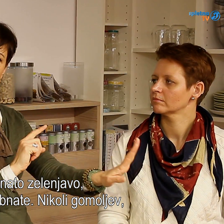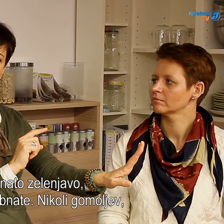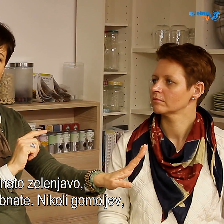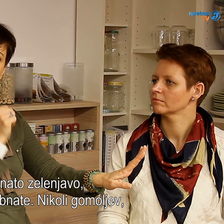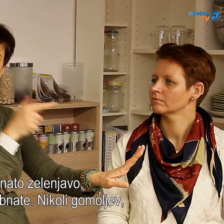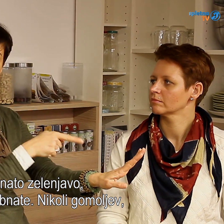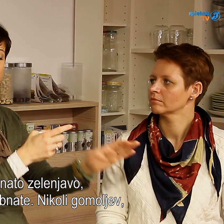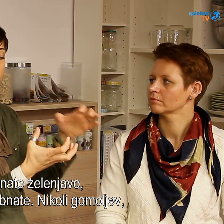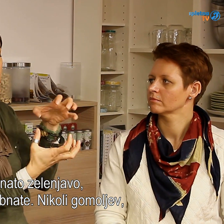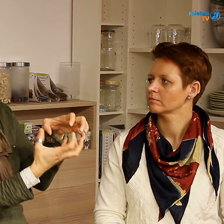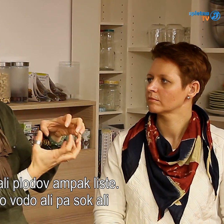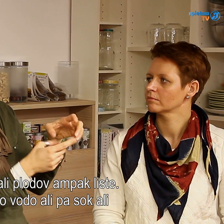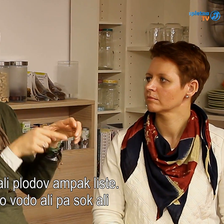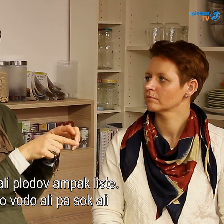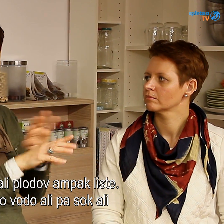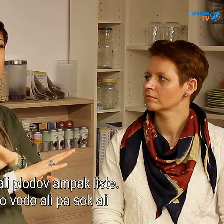nikoli gomoljev,